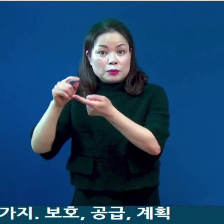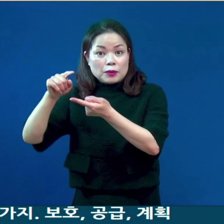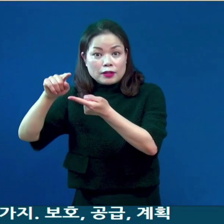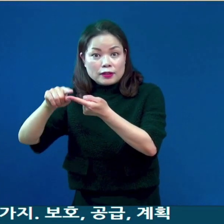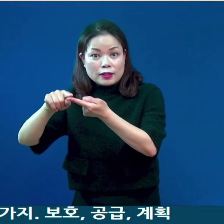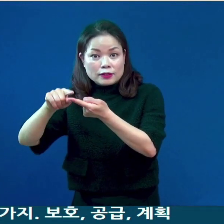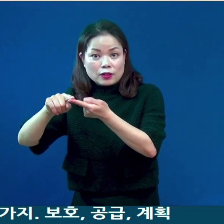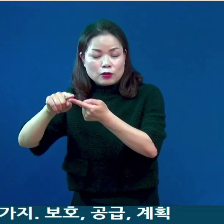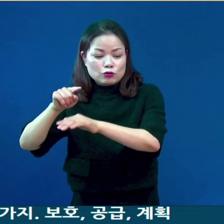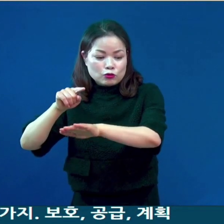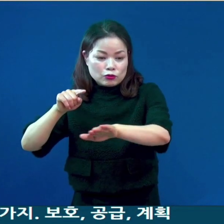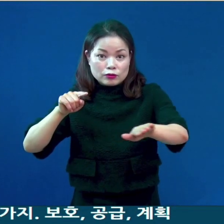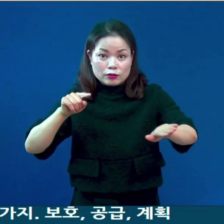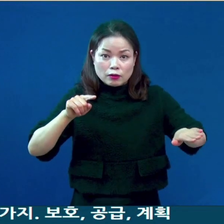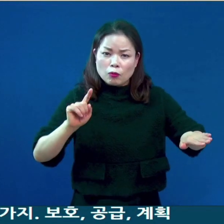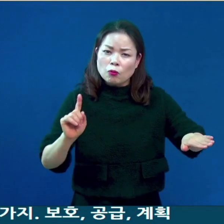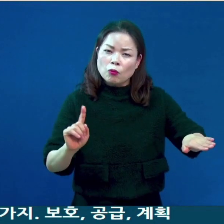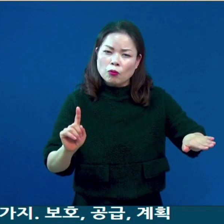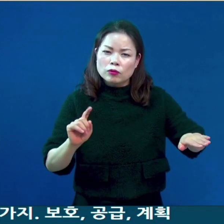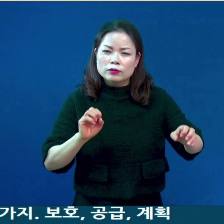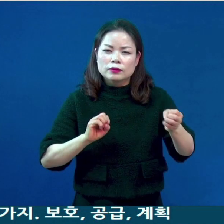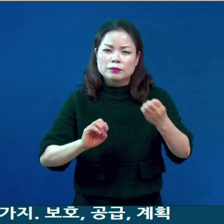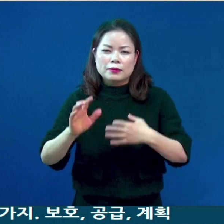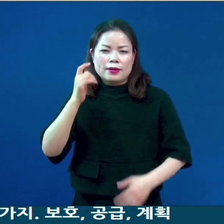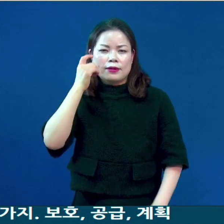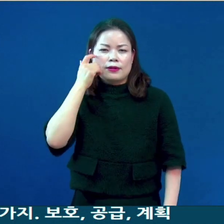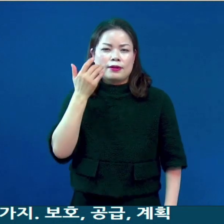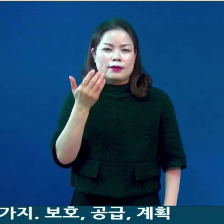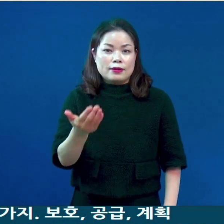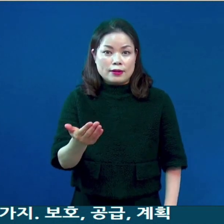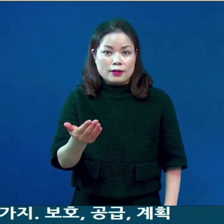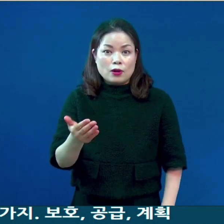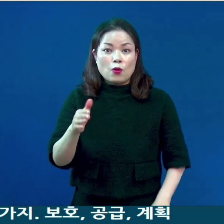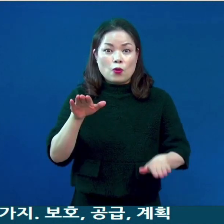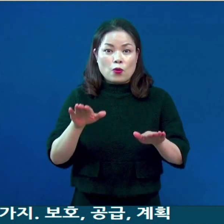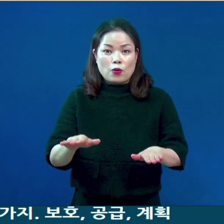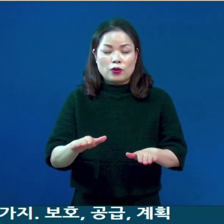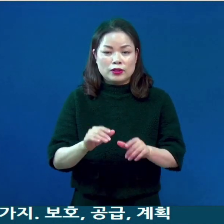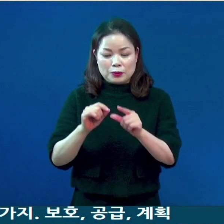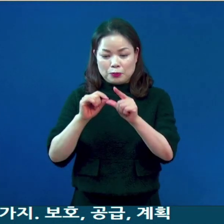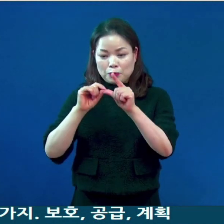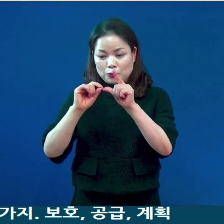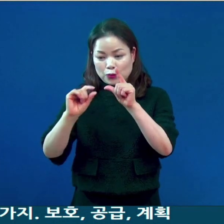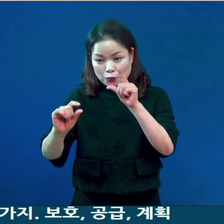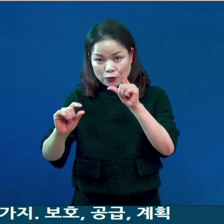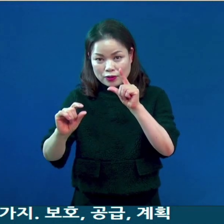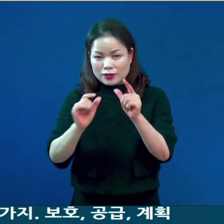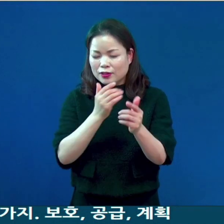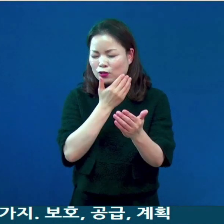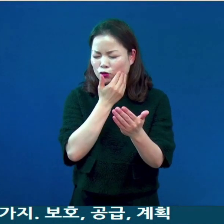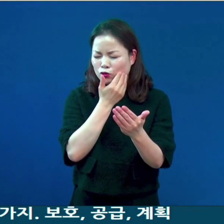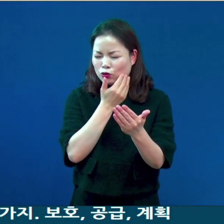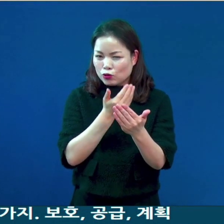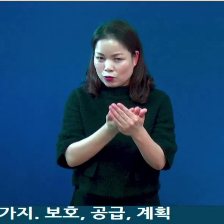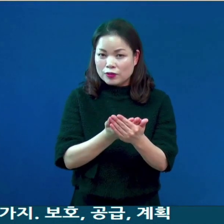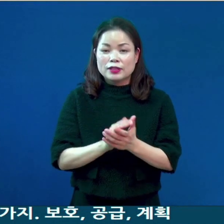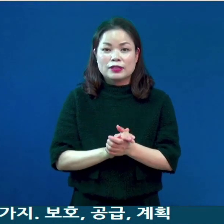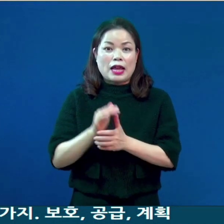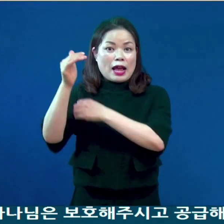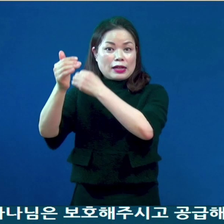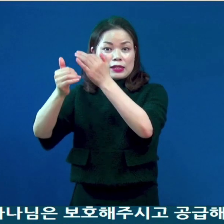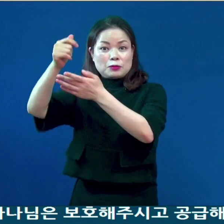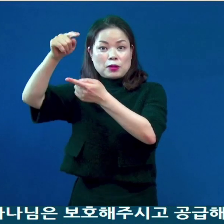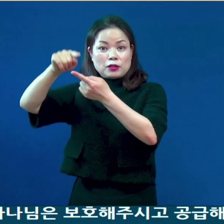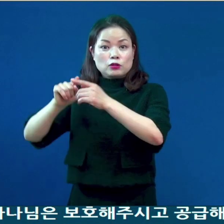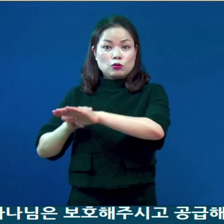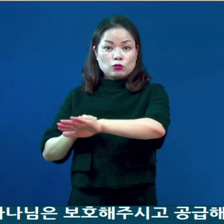대해서 우리가 어떻게 반응해야 됩니까? 오늘은 이 부분이 핵심입니다. 이런 하나님에